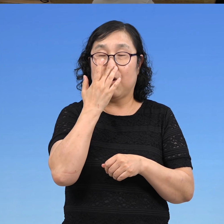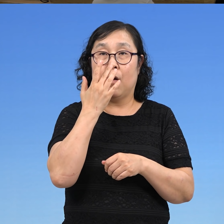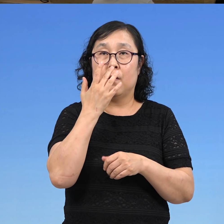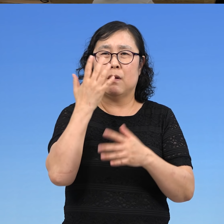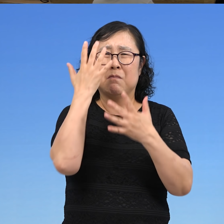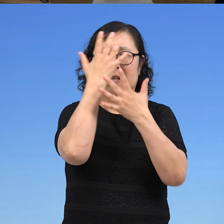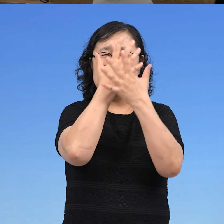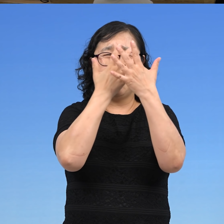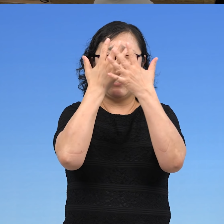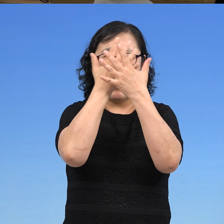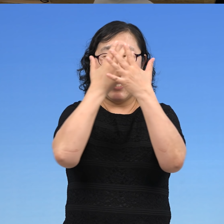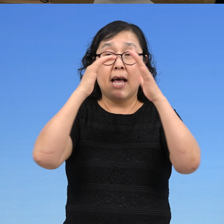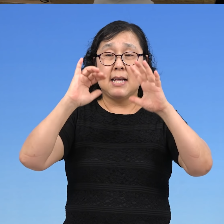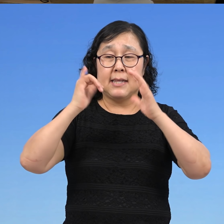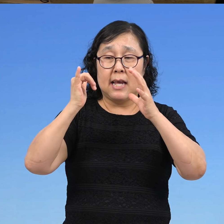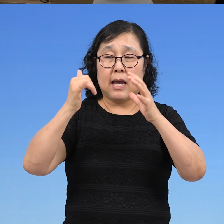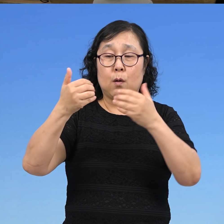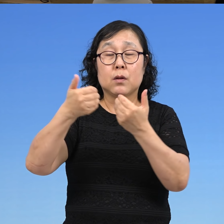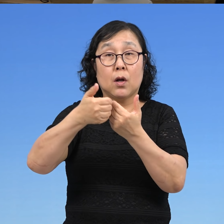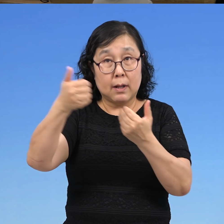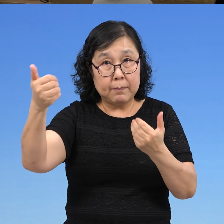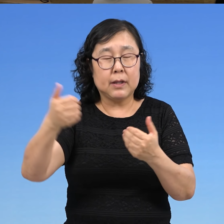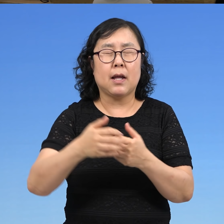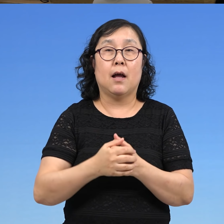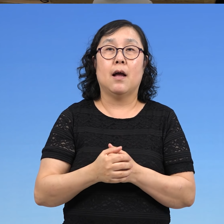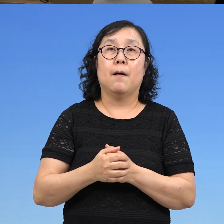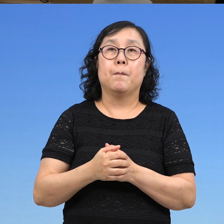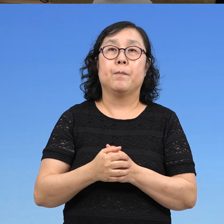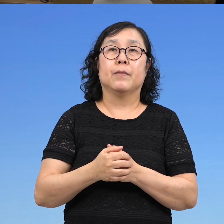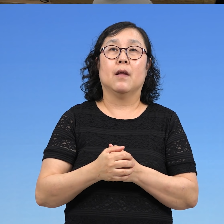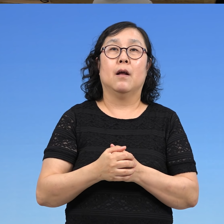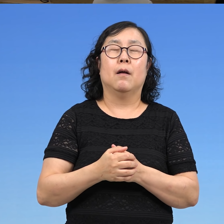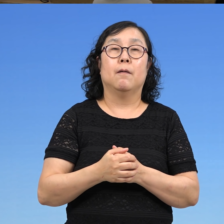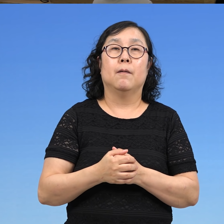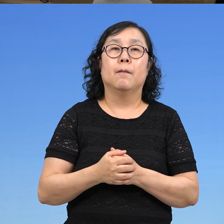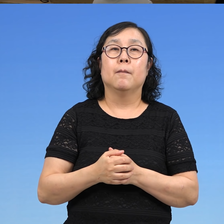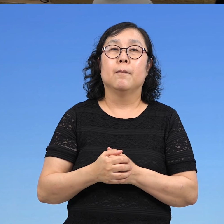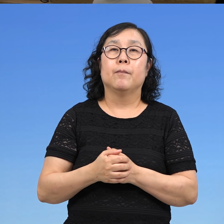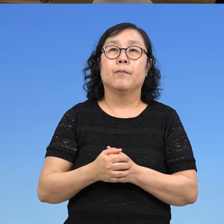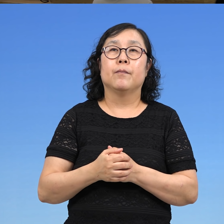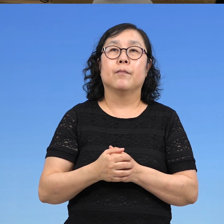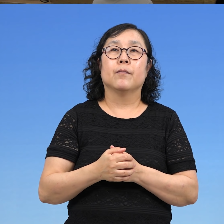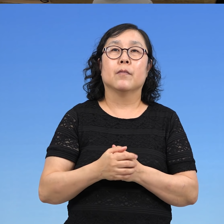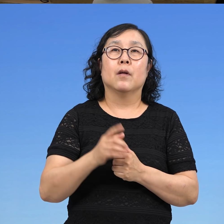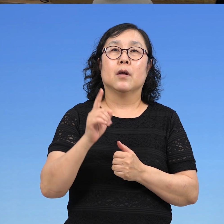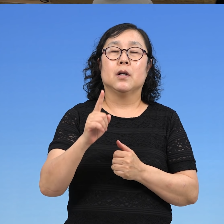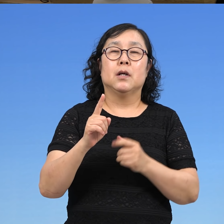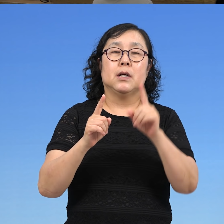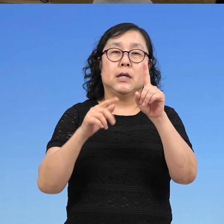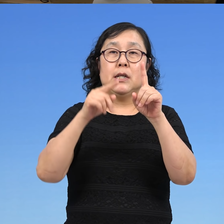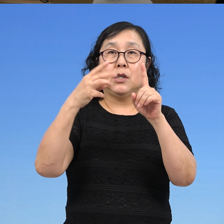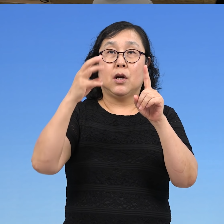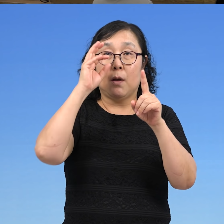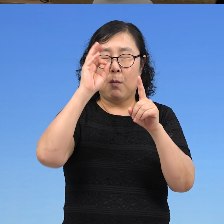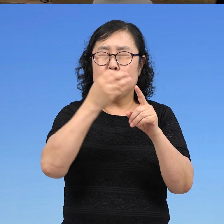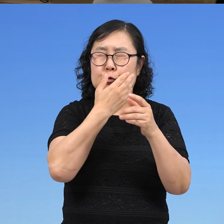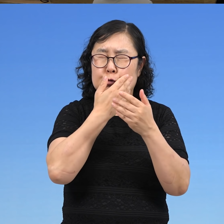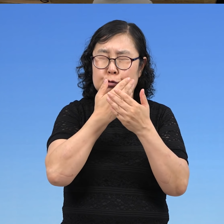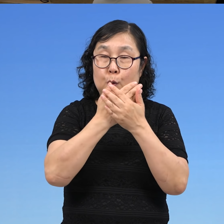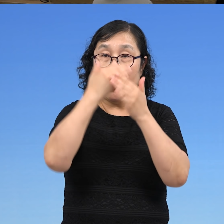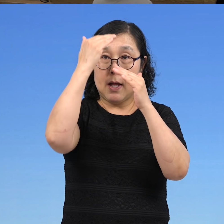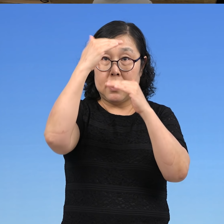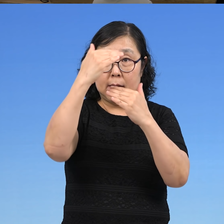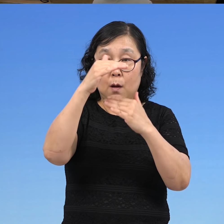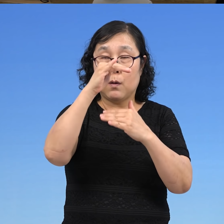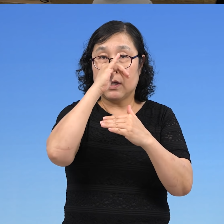세계를 향하여 아브라함이 발걸음을 옮기지 않습니까 그런데 요 그 내용을 담고 있는 일전에서 굉장히 중요한 포인트 안